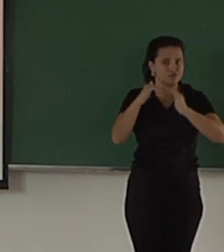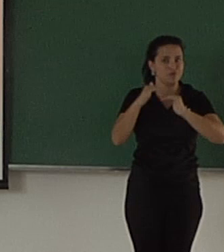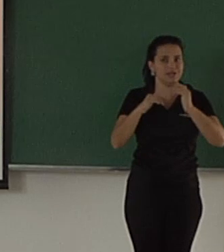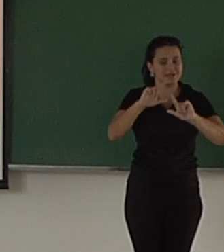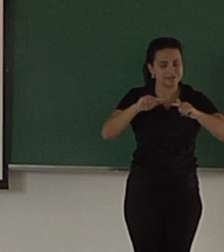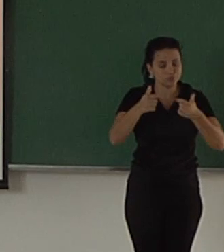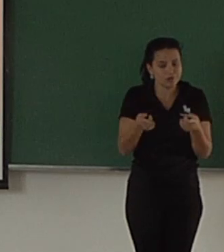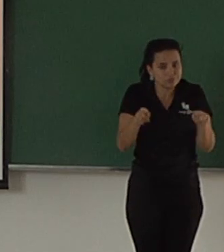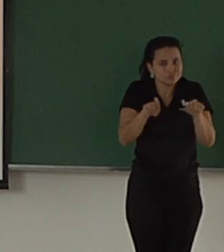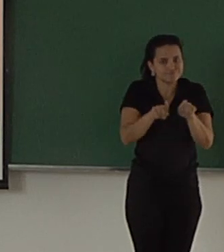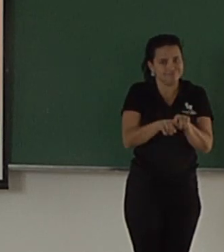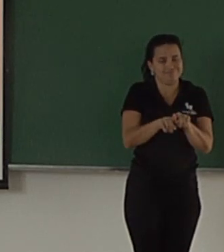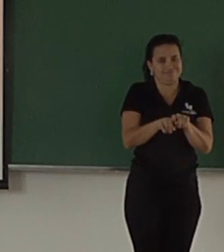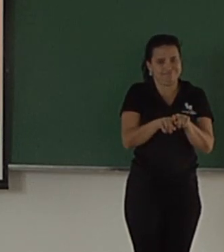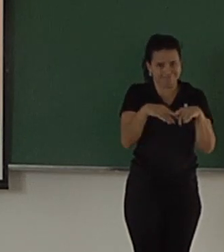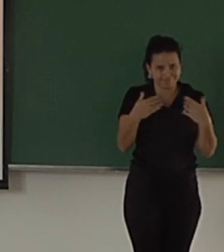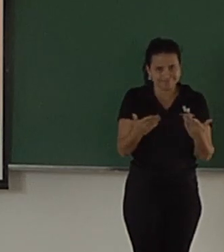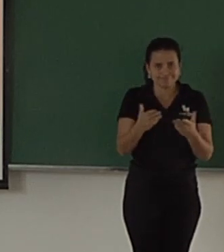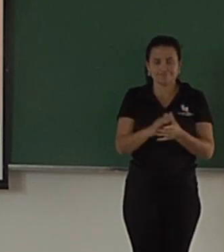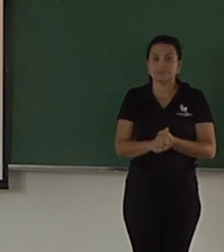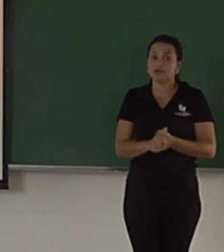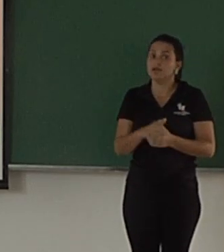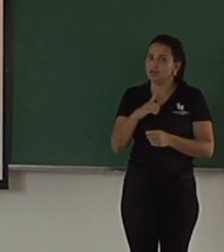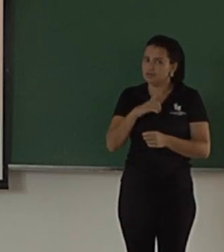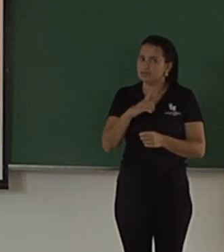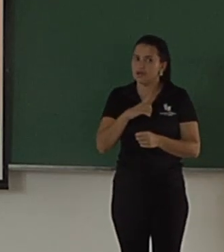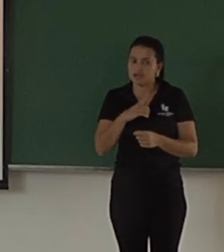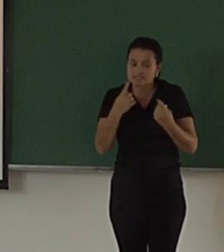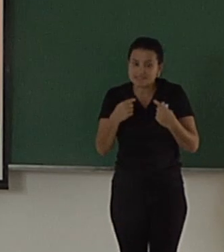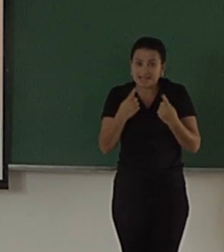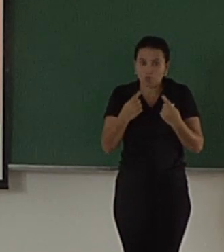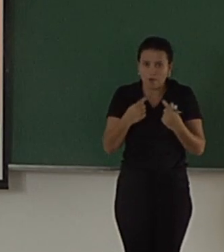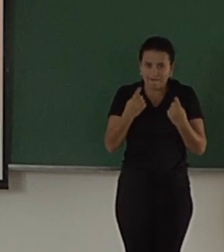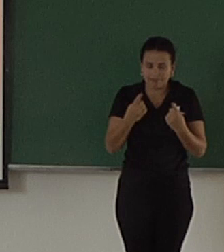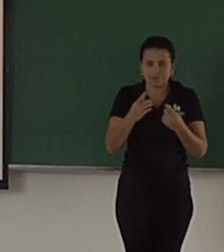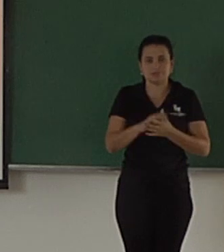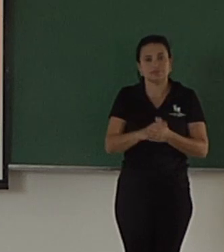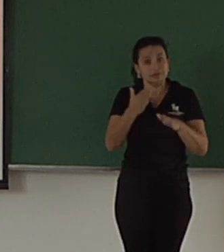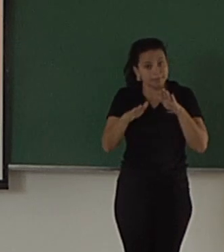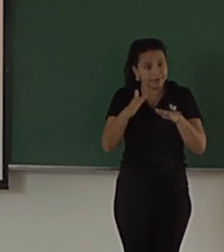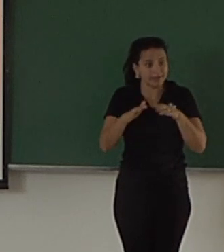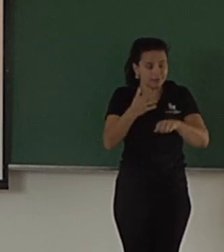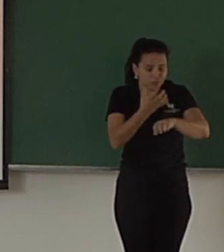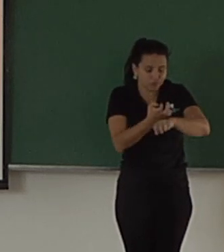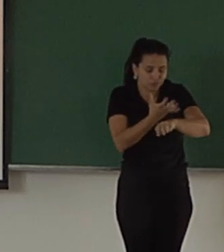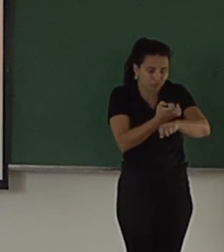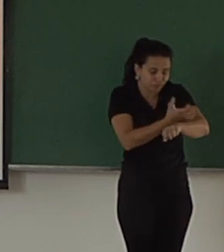Então, ela é multidisciplinar. E ela causa sequelas funcionais, dependendo do segmento